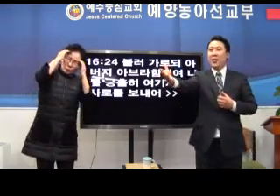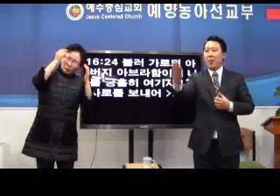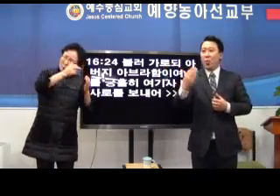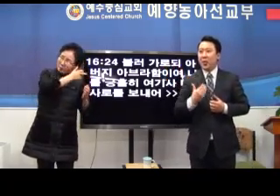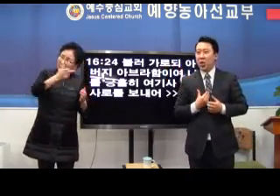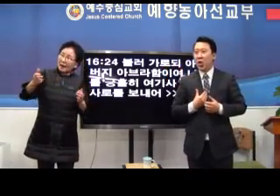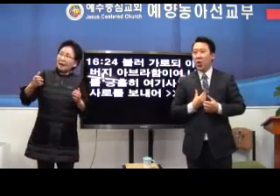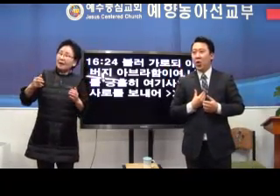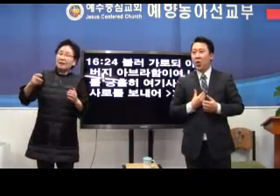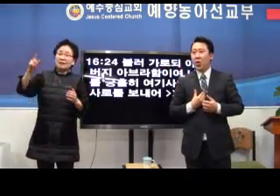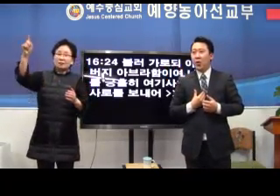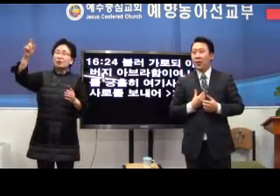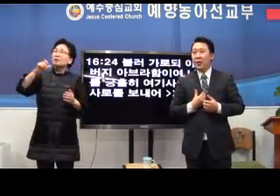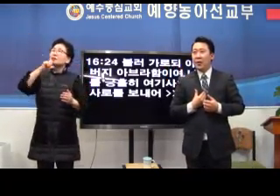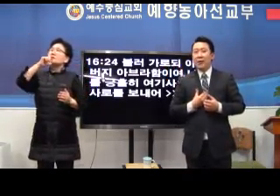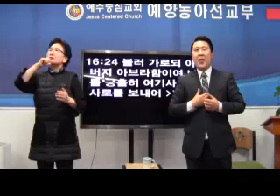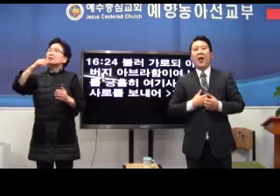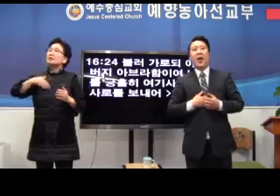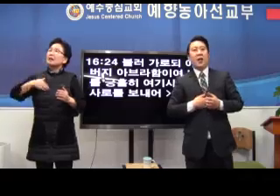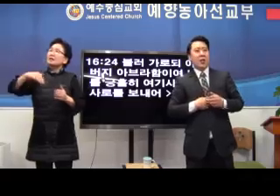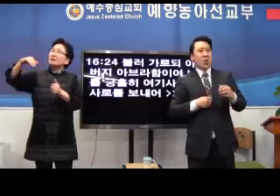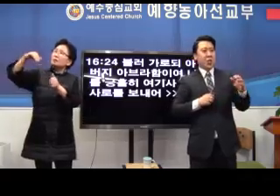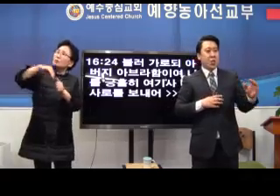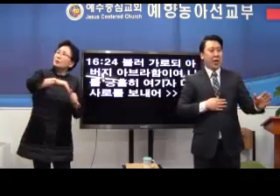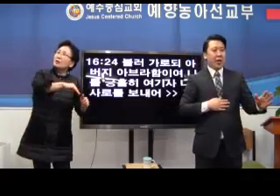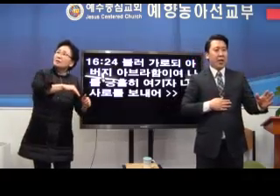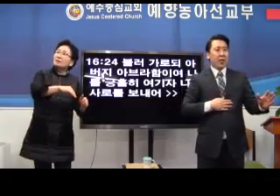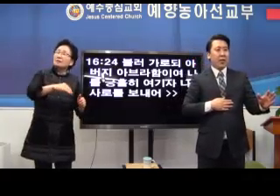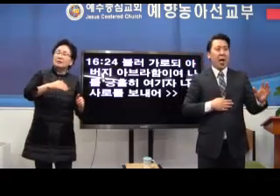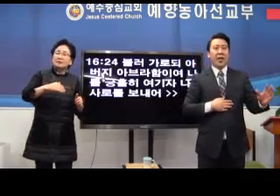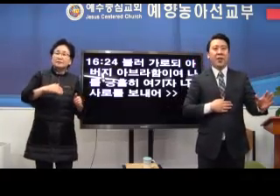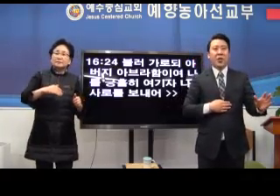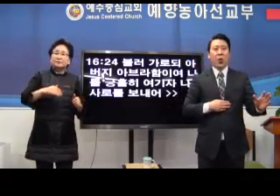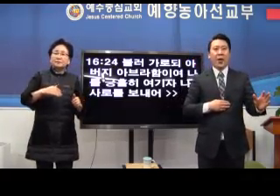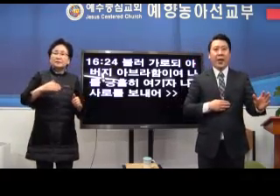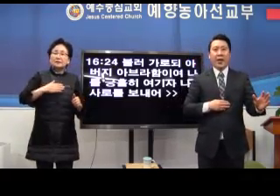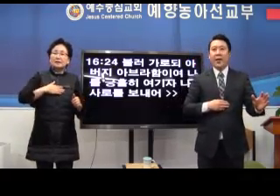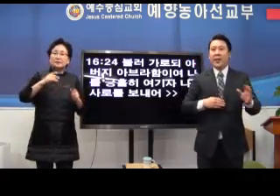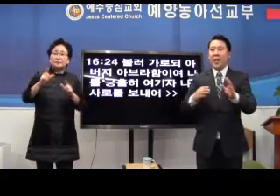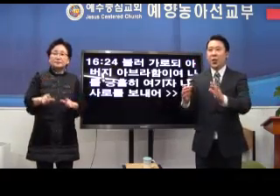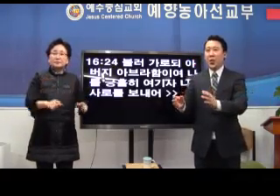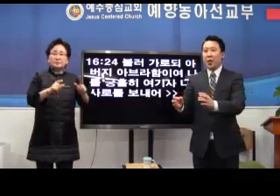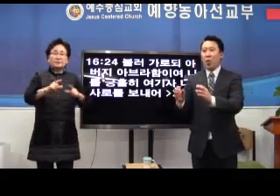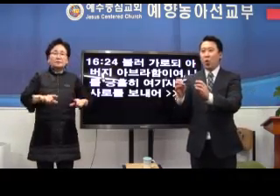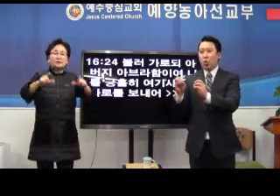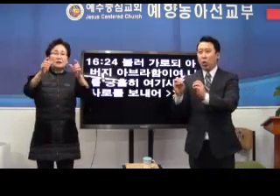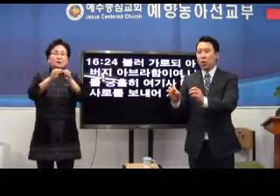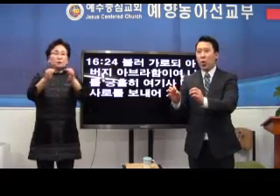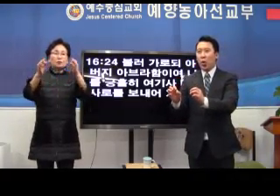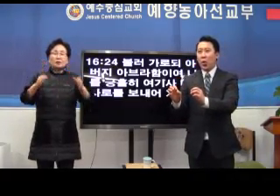나한테 보내서 내가 인생 사는 날 동안에 나사로에게 먹을 것도 주고